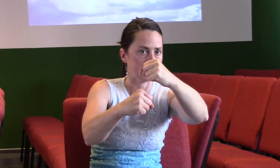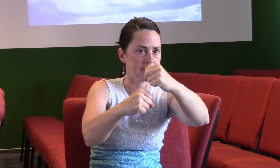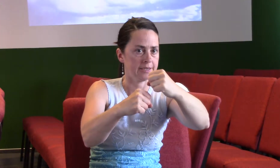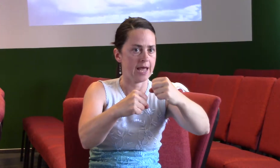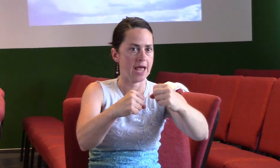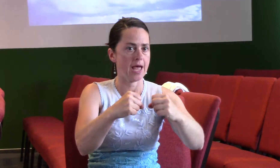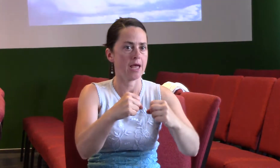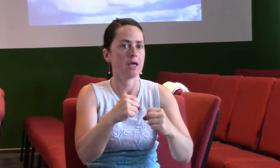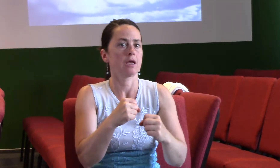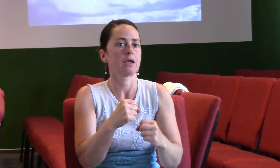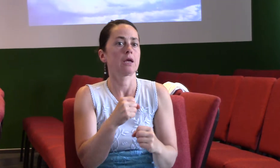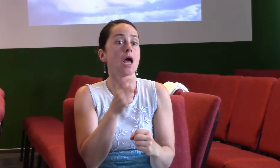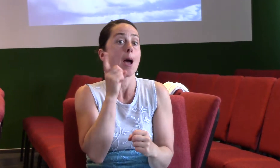musíme vítězně projít.